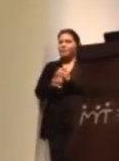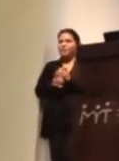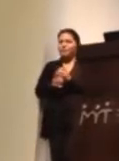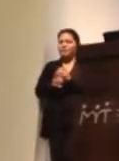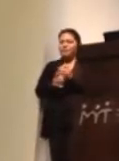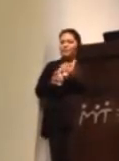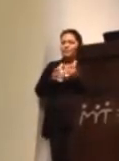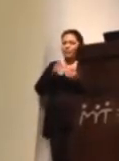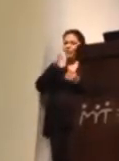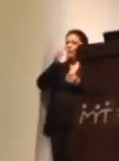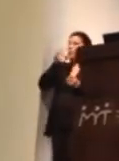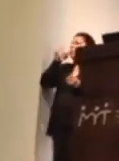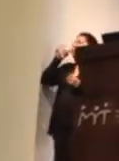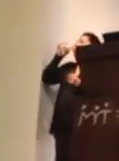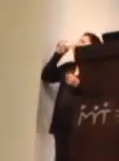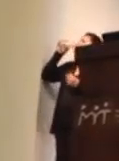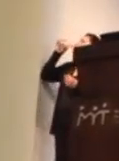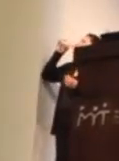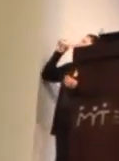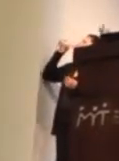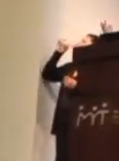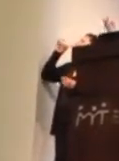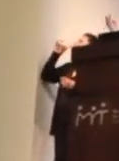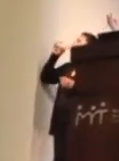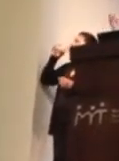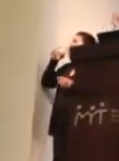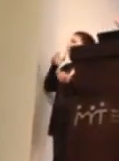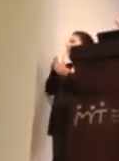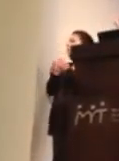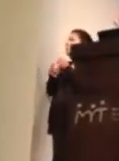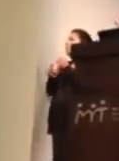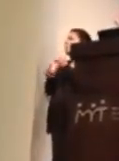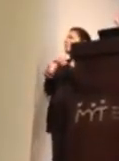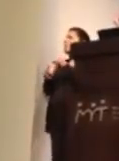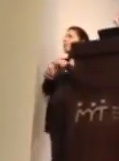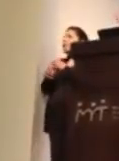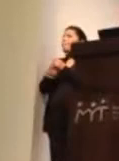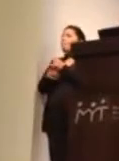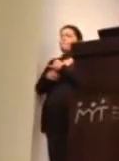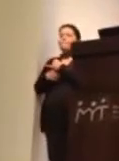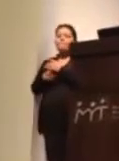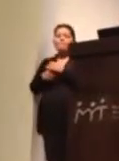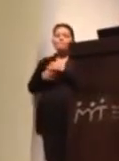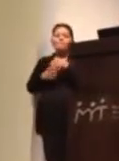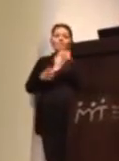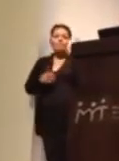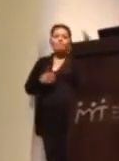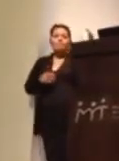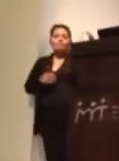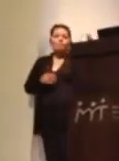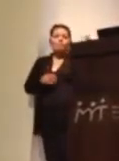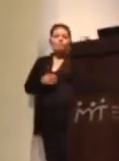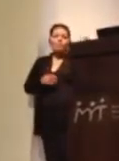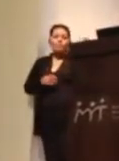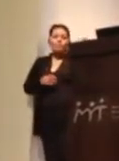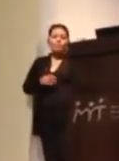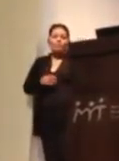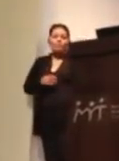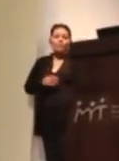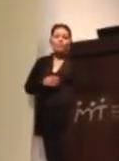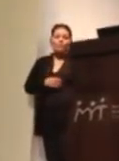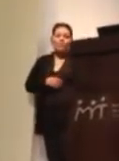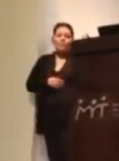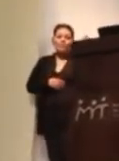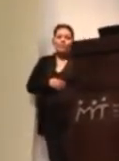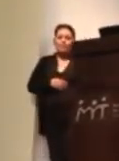Dejas relajar el cerebro, dejas que entre en onda teta y ya después puede volver a beta muy bien. Ya regresan